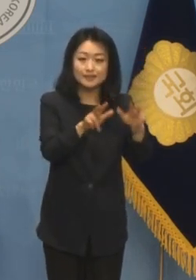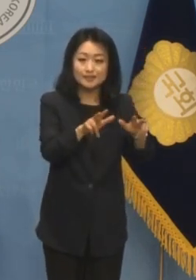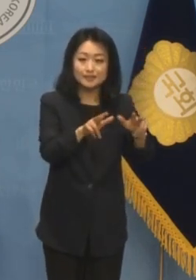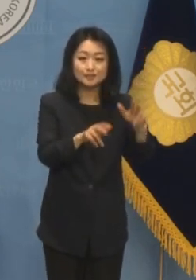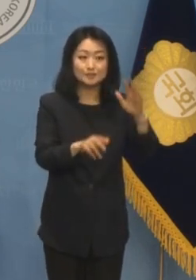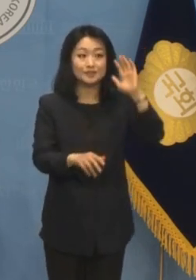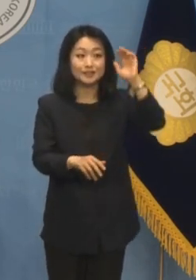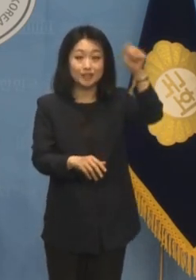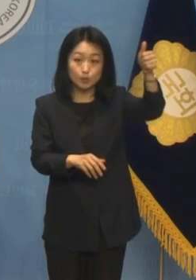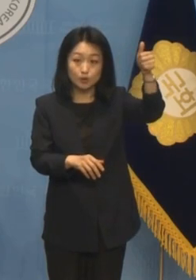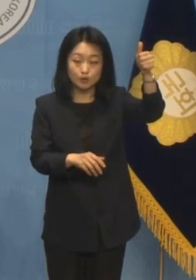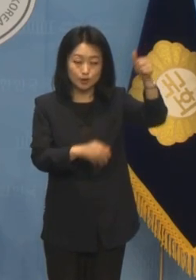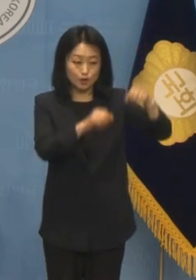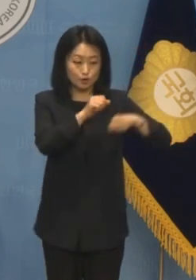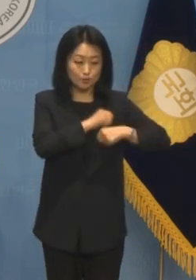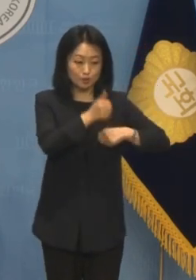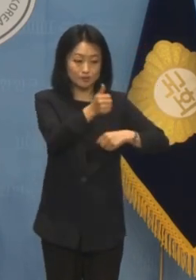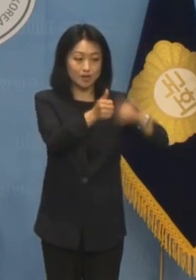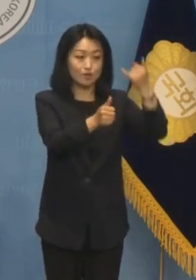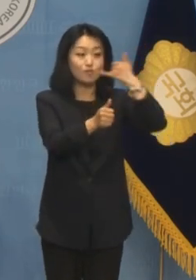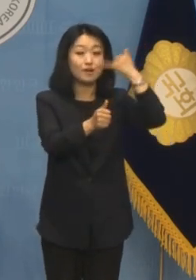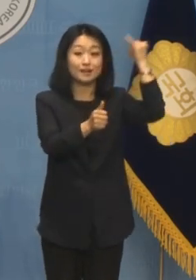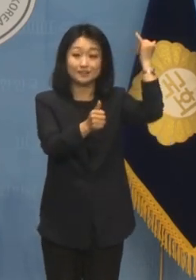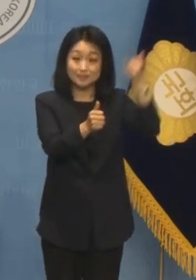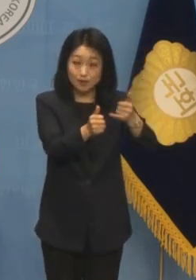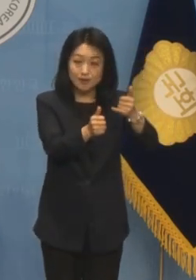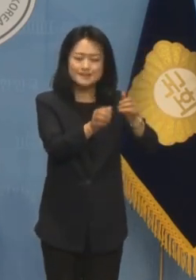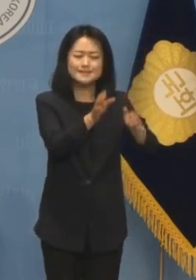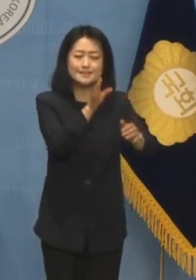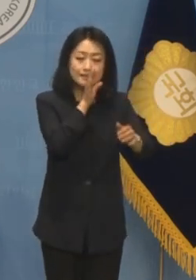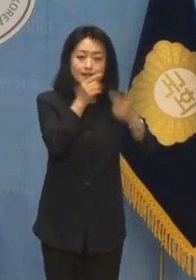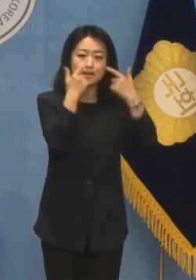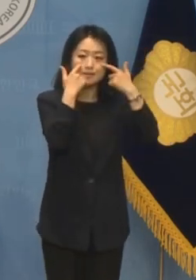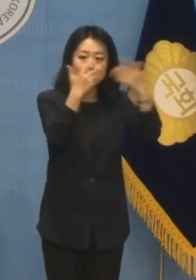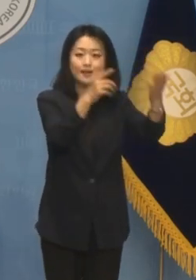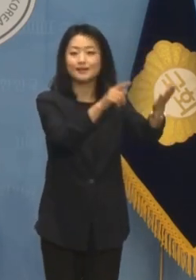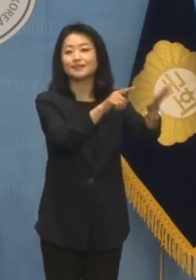윤석열 대통령이 그 정점에 있었음이 드러나고 있습니다.